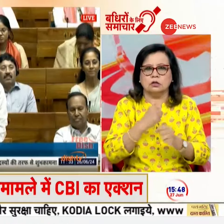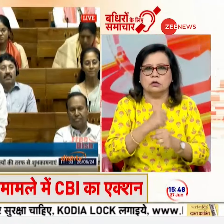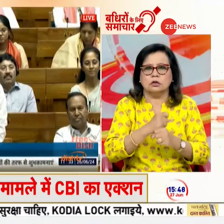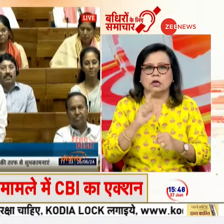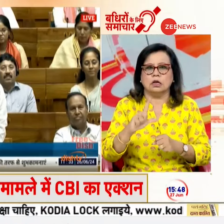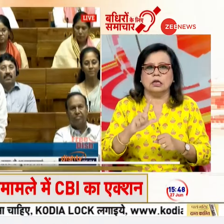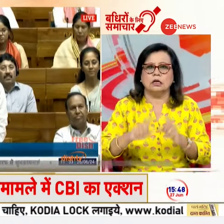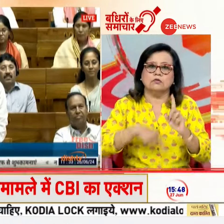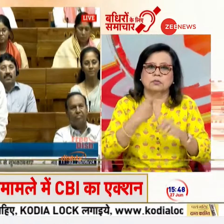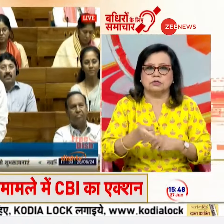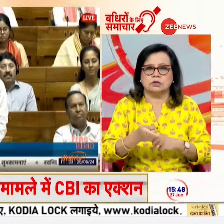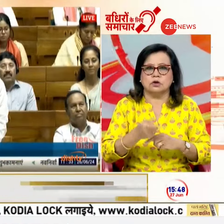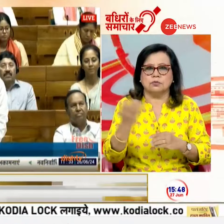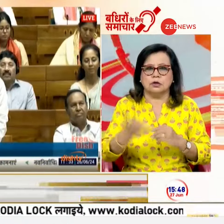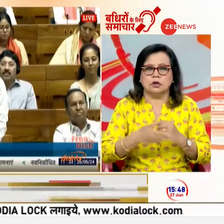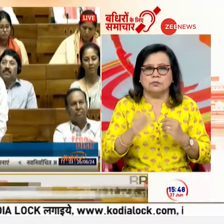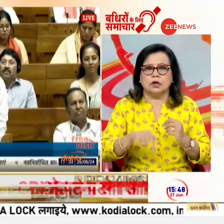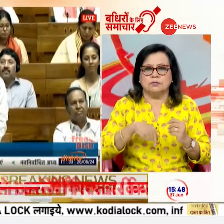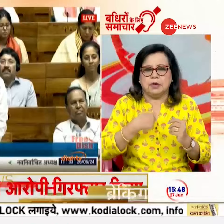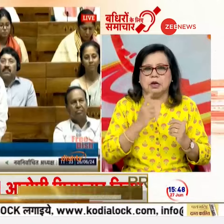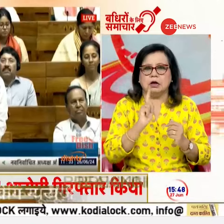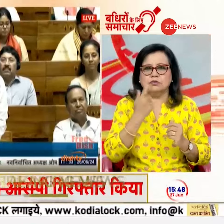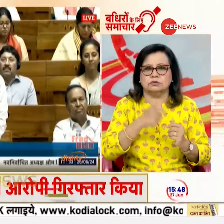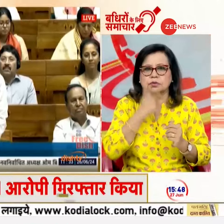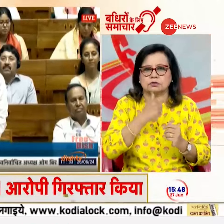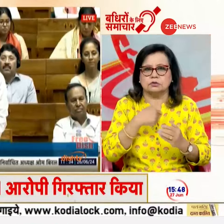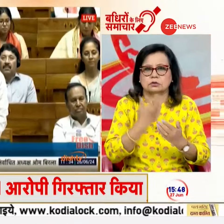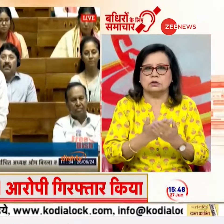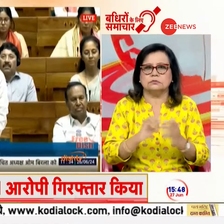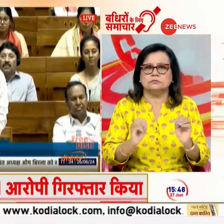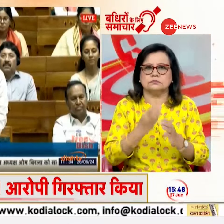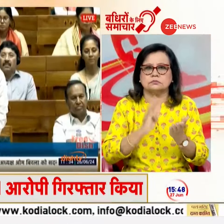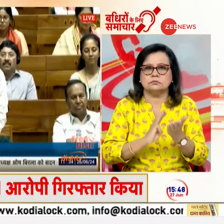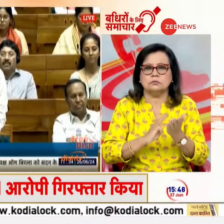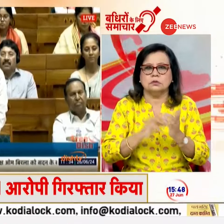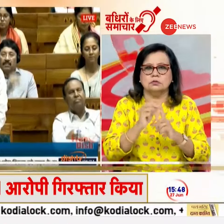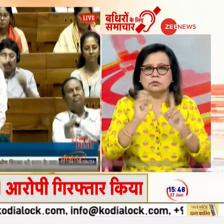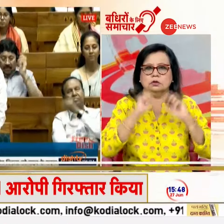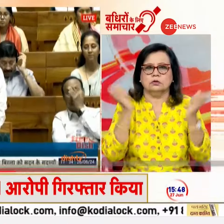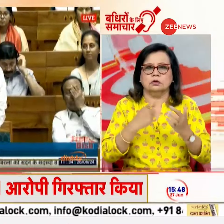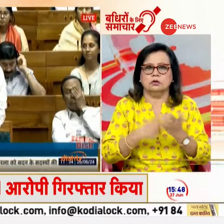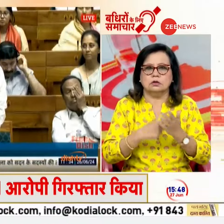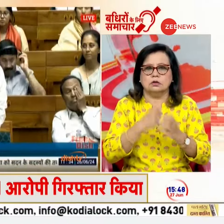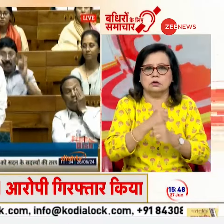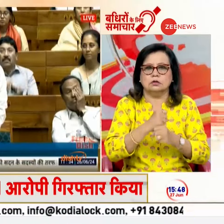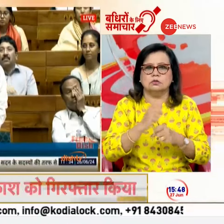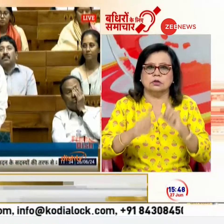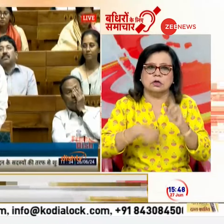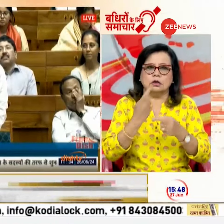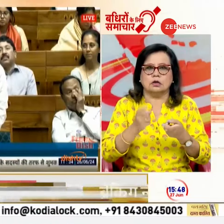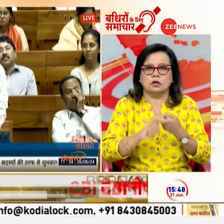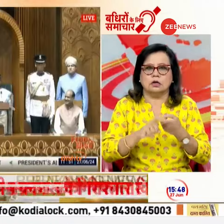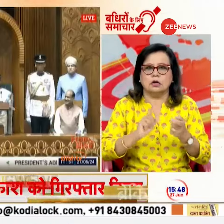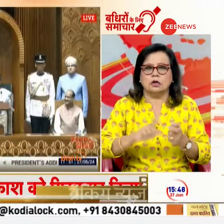राहुल गांधी नेता विपक्ष के तौर पर अपना पहला भाषण देंगे। नए संसद भवन में राहुल गांधी को